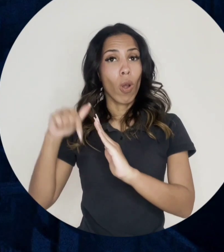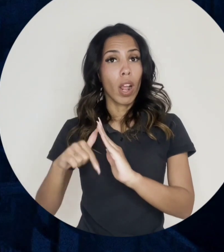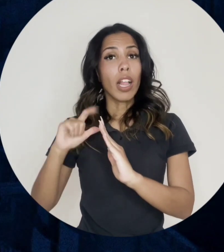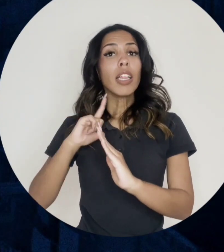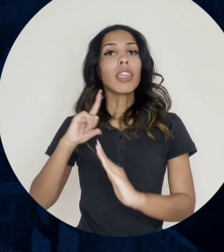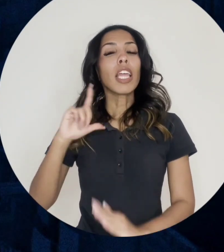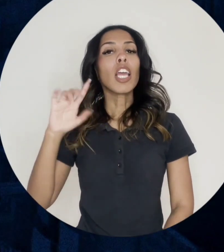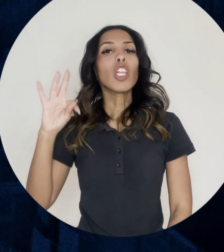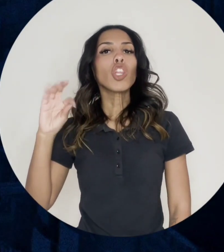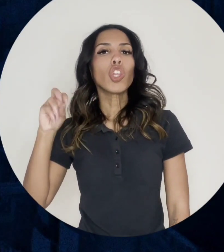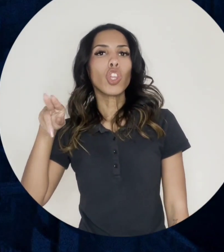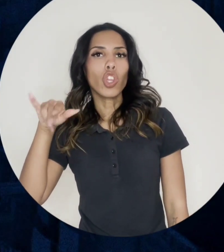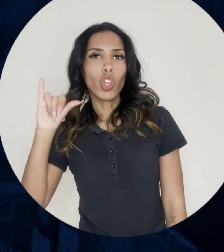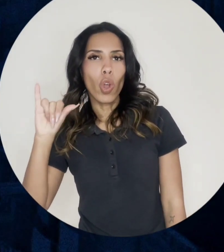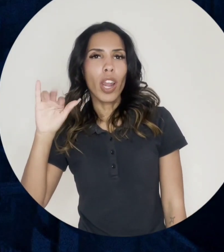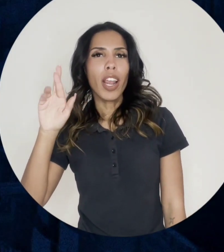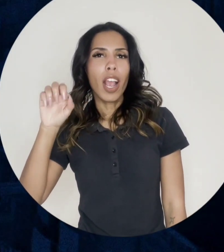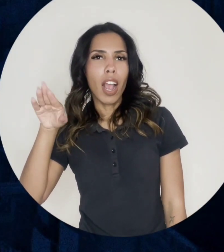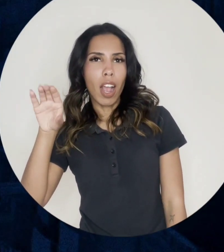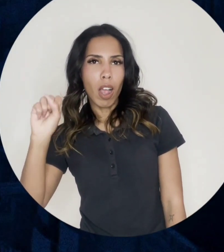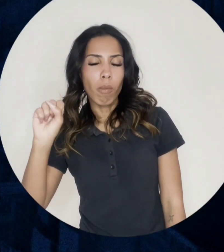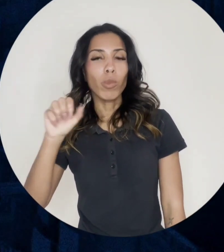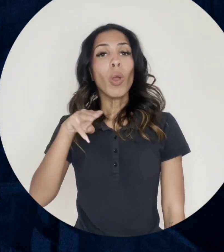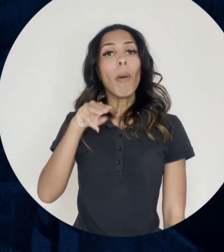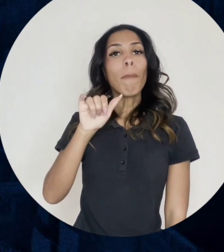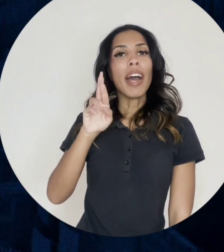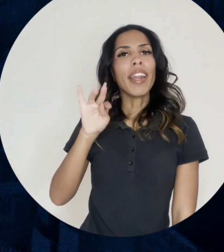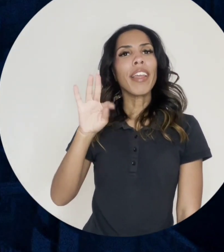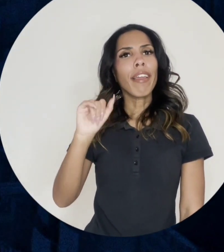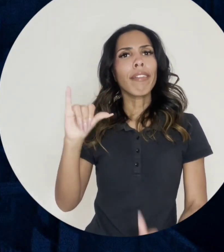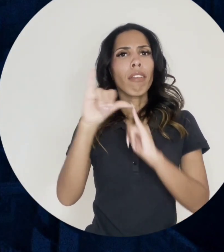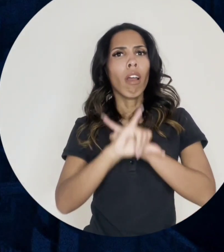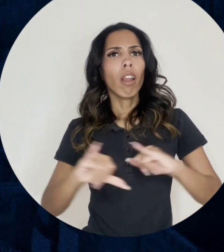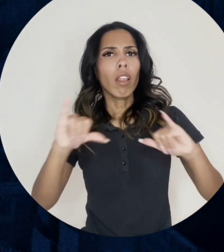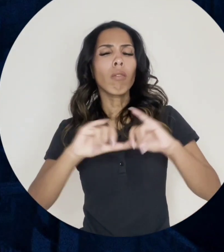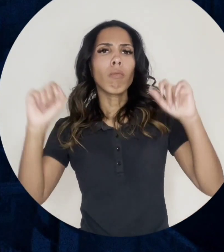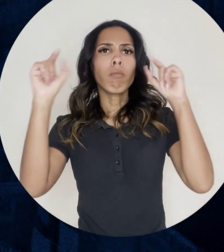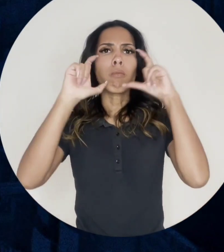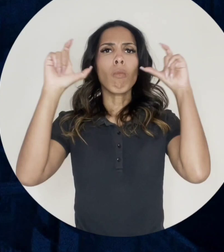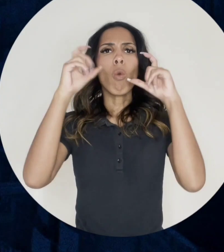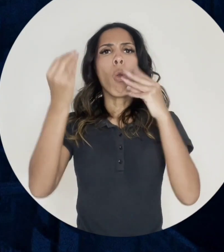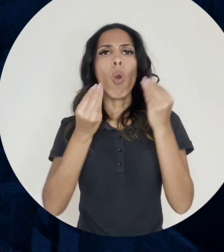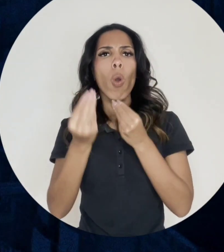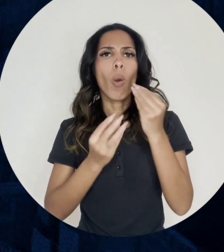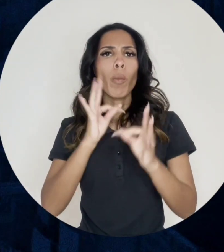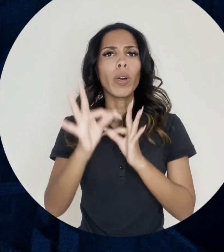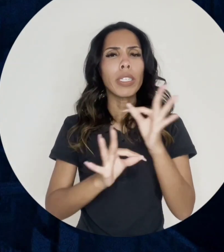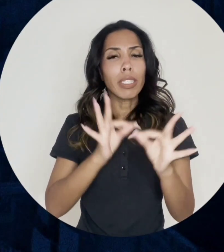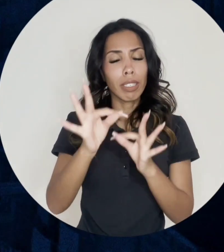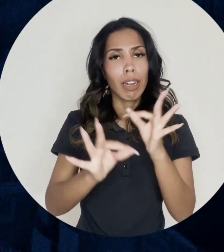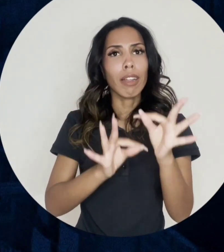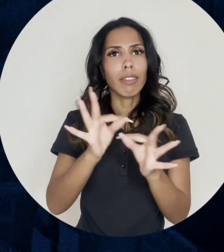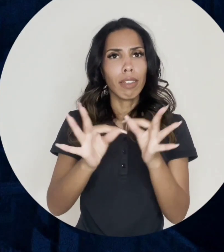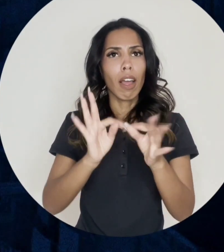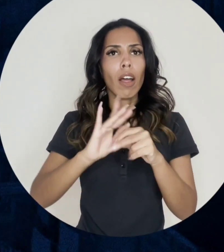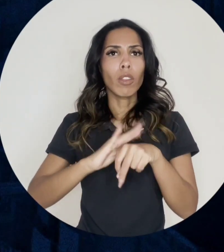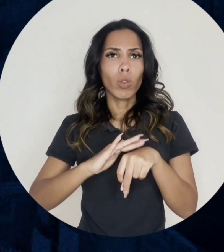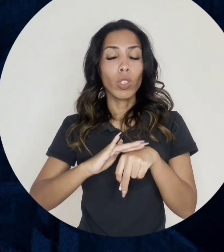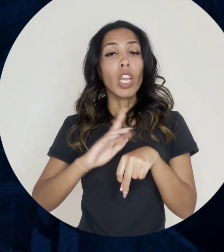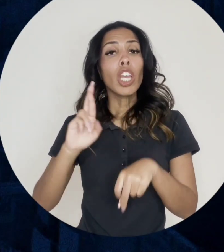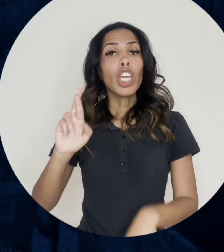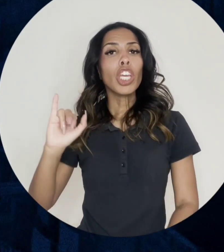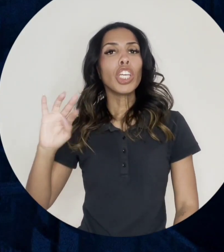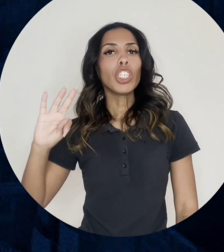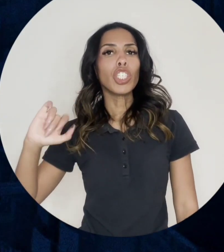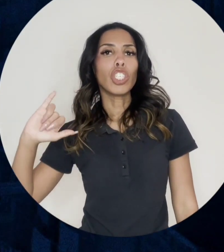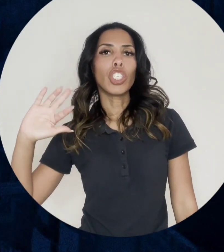Tony Ramos e Marieta Severo, alertando sobre os sintomas e tratamento dessa doença. Ritinha, como é conhecida na comunidade,